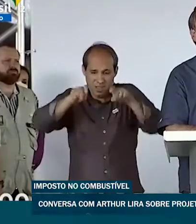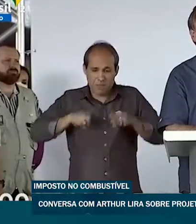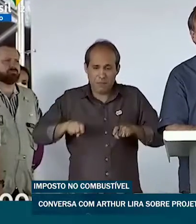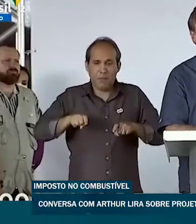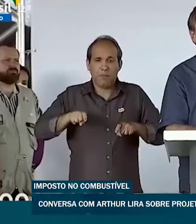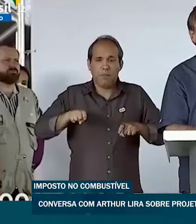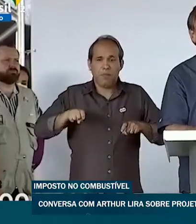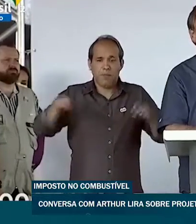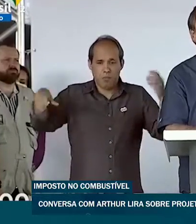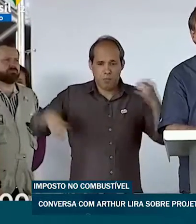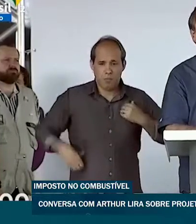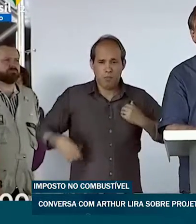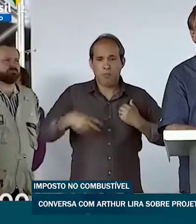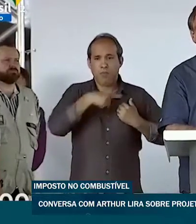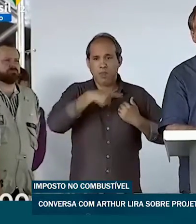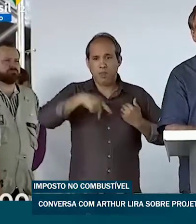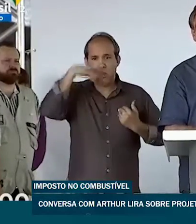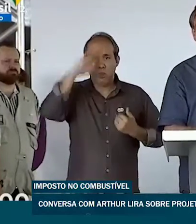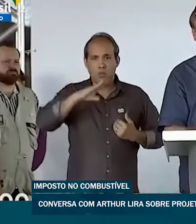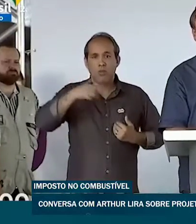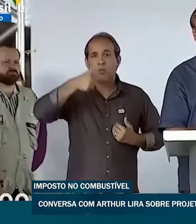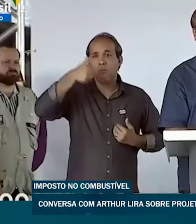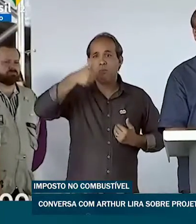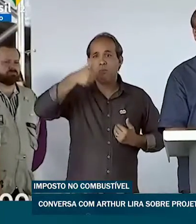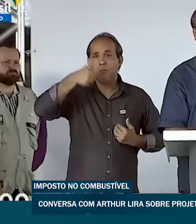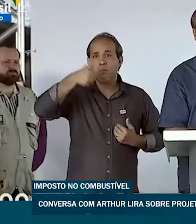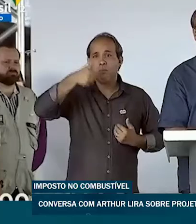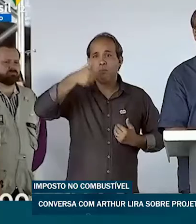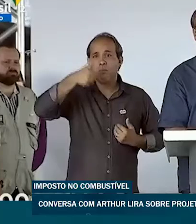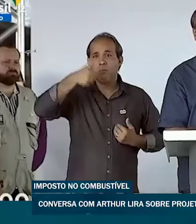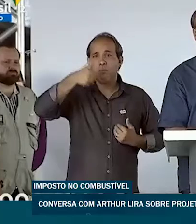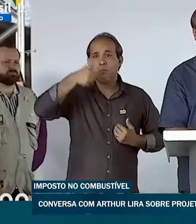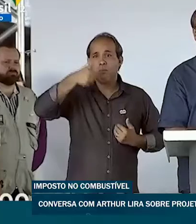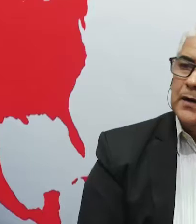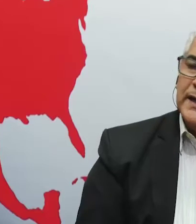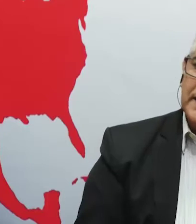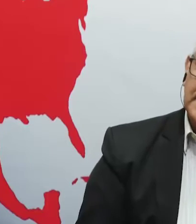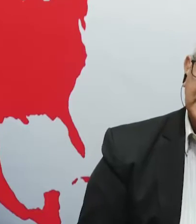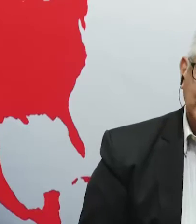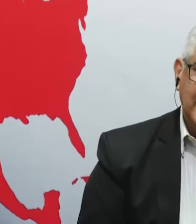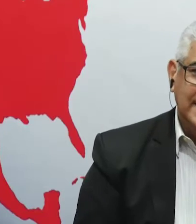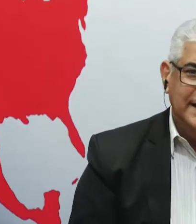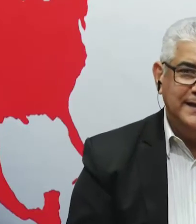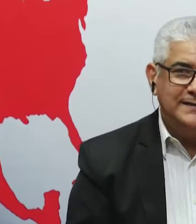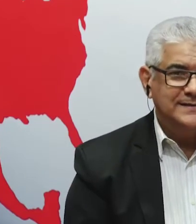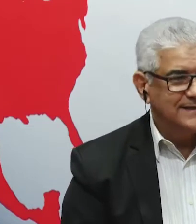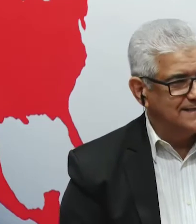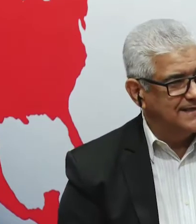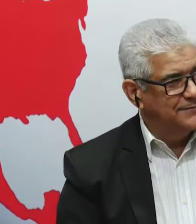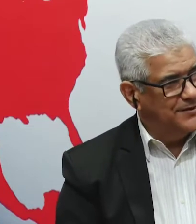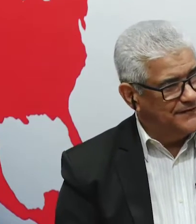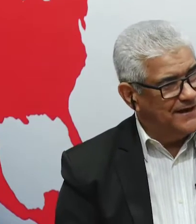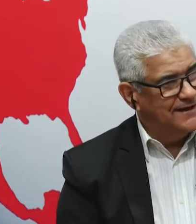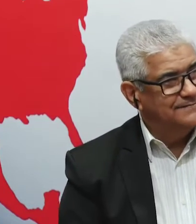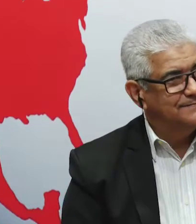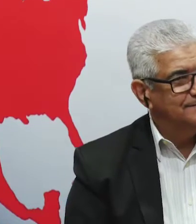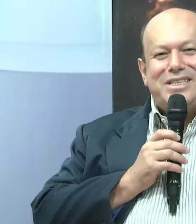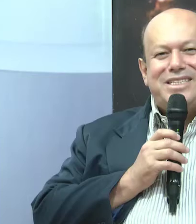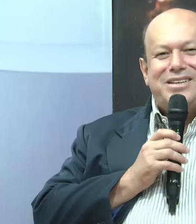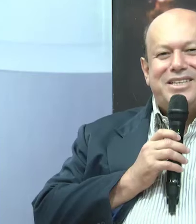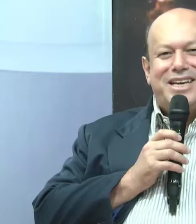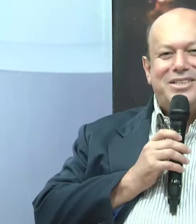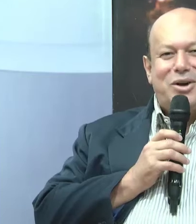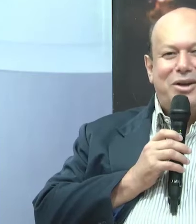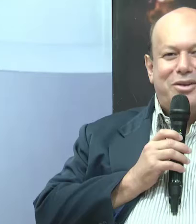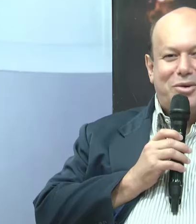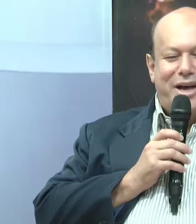República, 1º de janeiro de 2019. Olha, ok. Zezinho, pode falar. Olha, eu vou